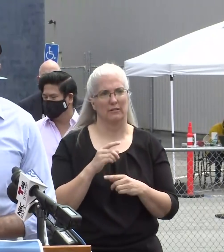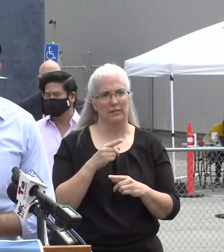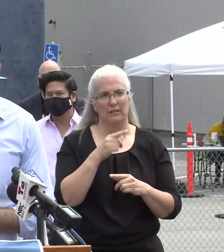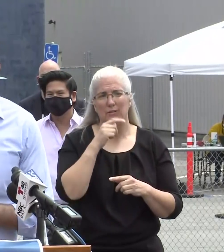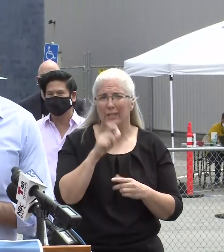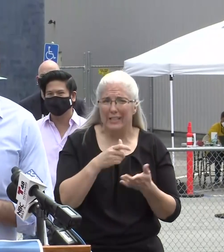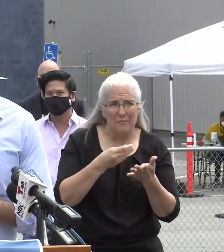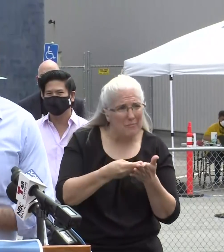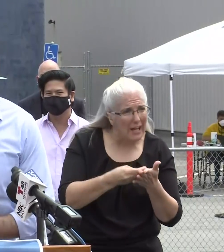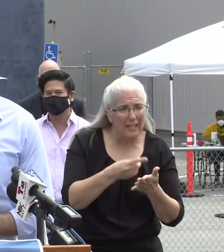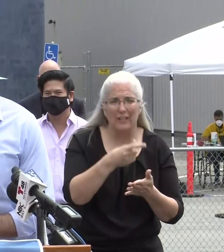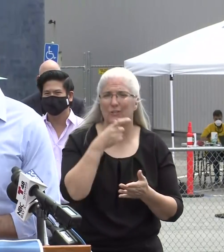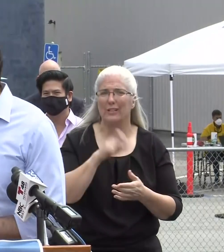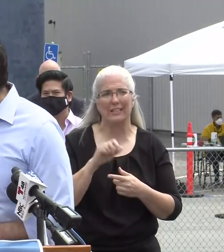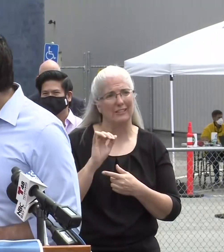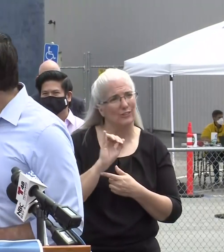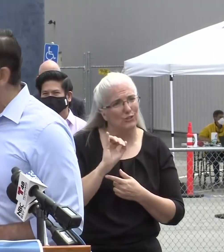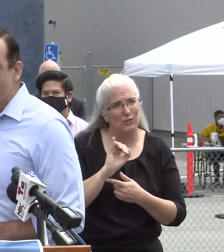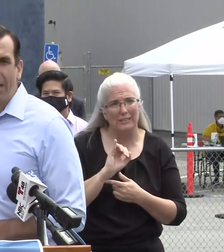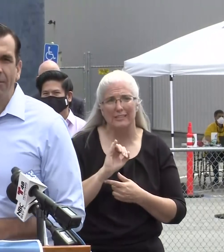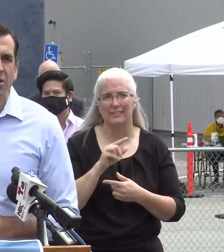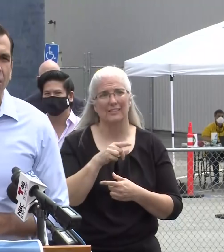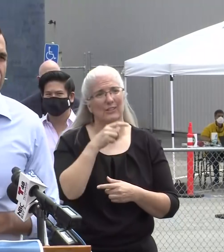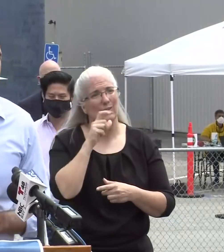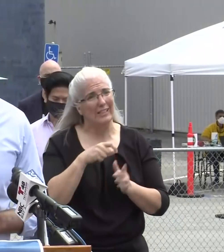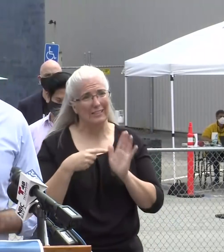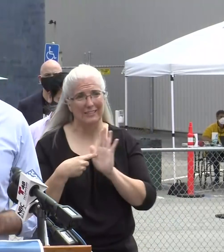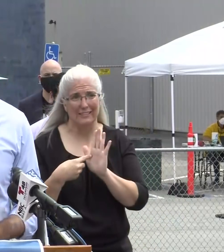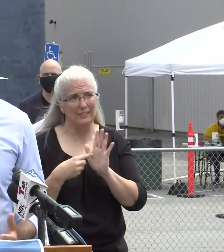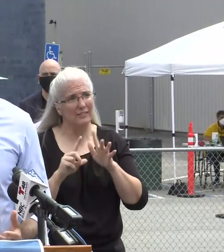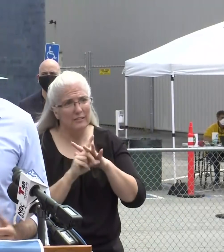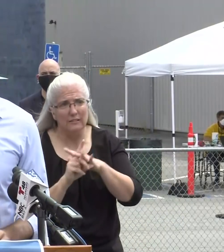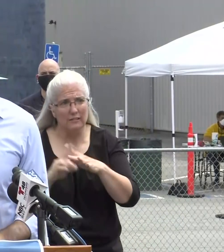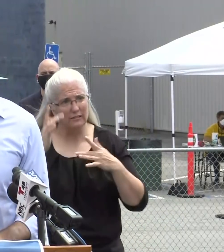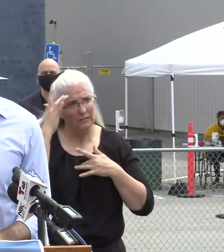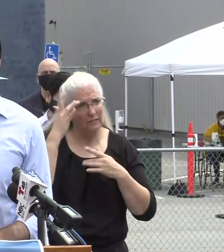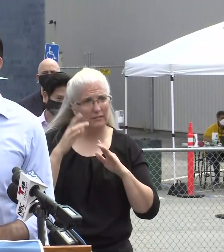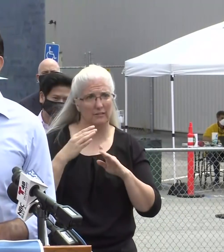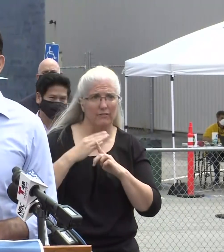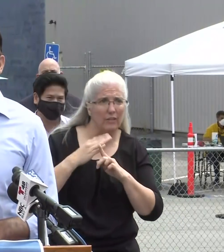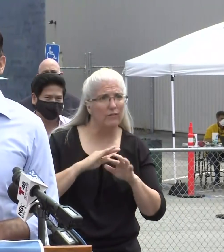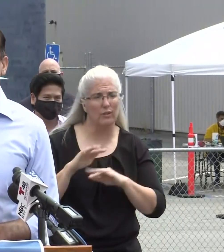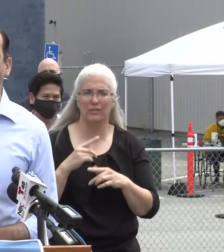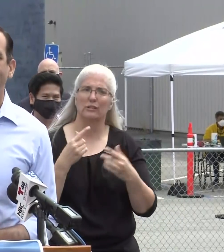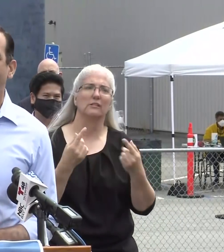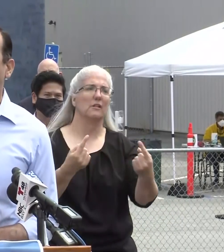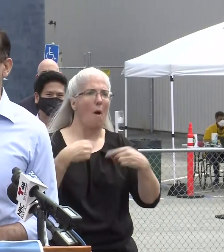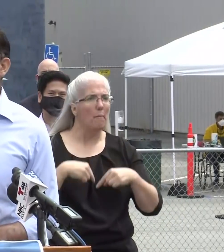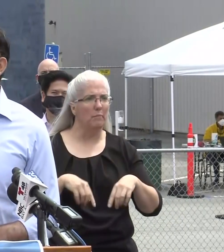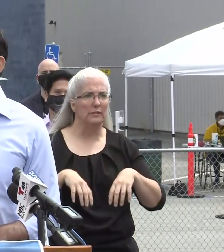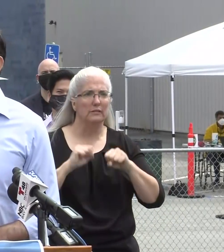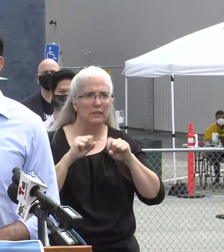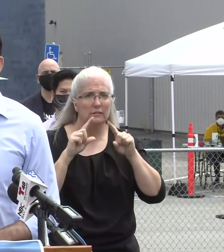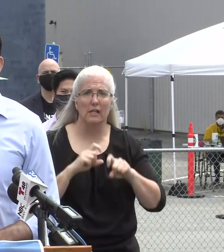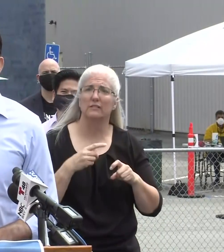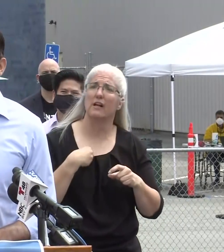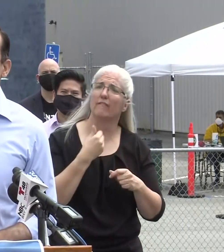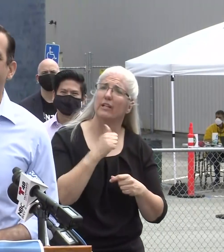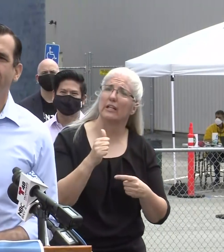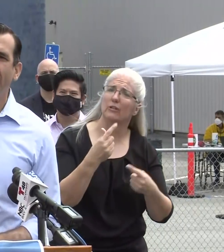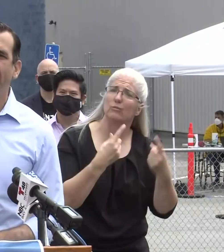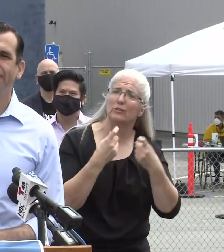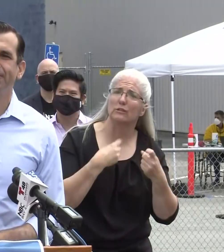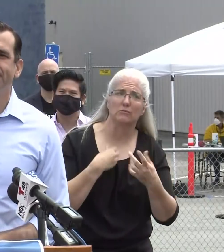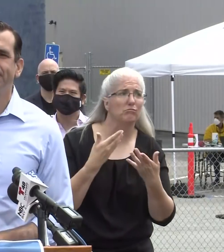down and get tested. Now we're happy to take questions. Any of us are. If there are any questions for the group in any